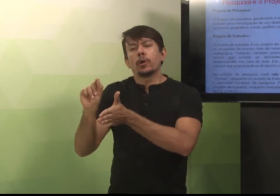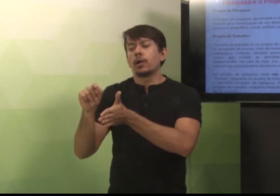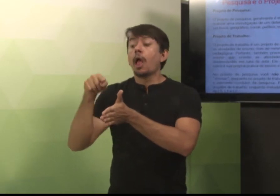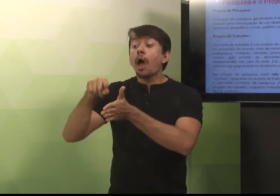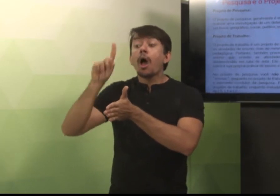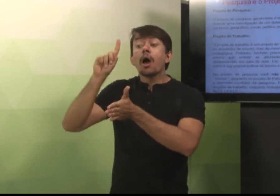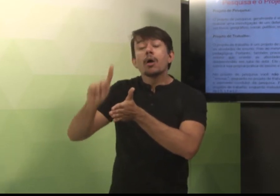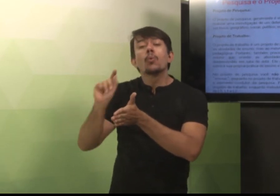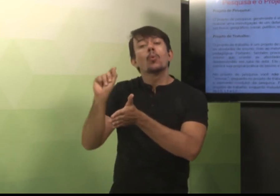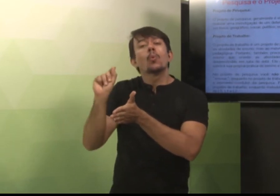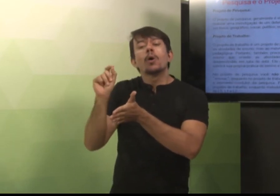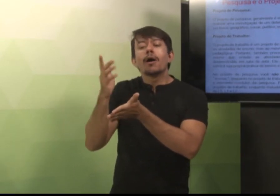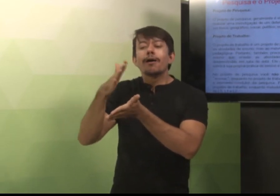pesquisa,